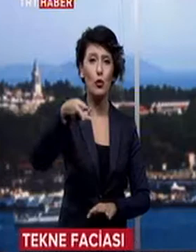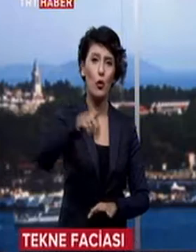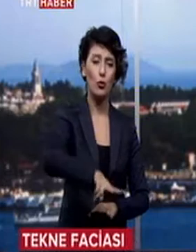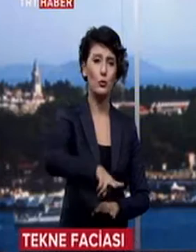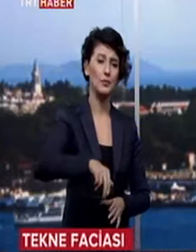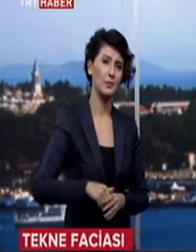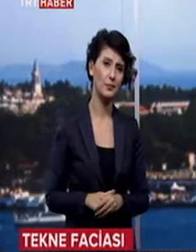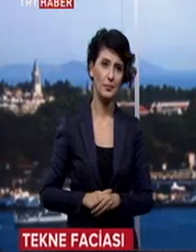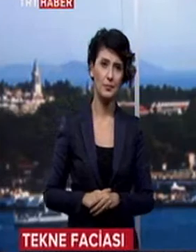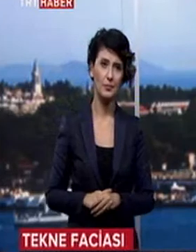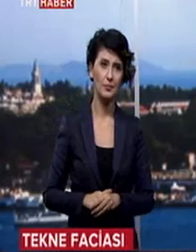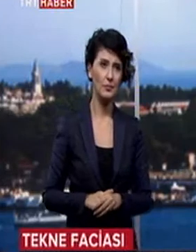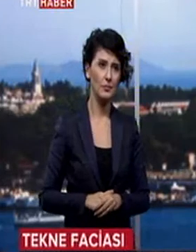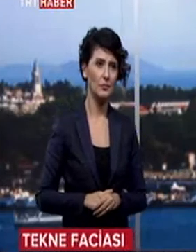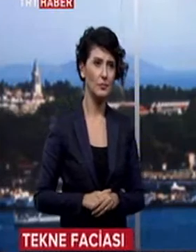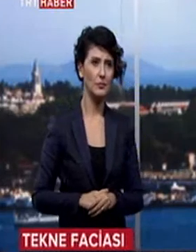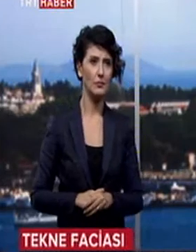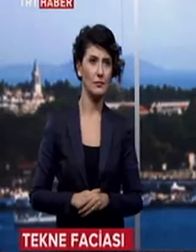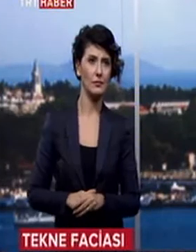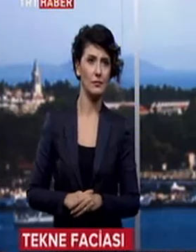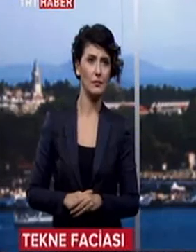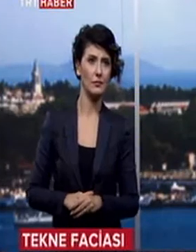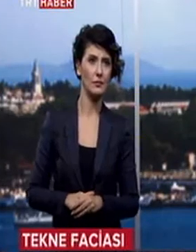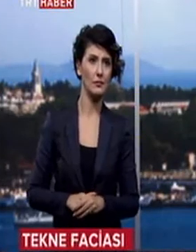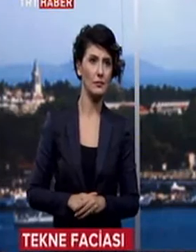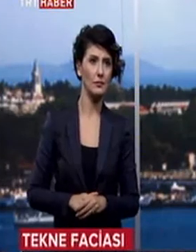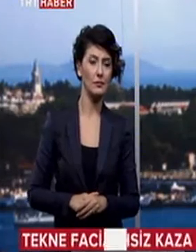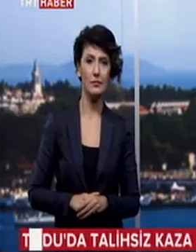Afgan çocuk hayatını kaybetti.